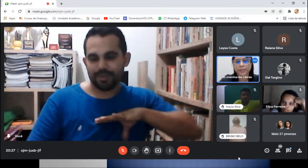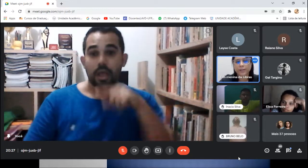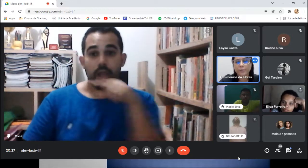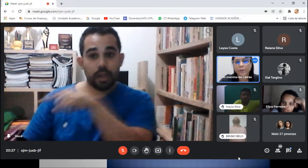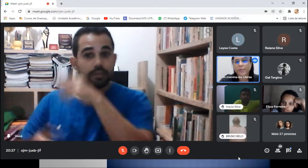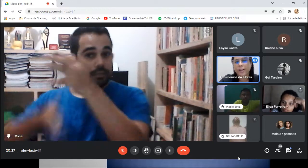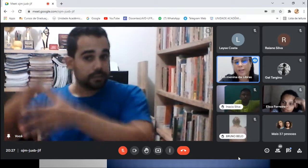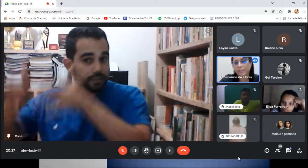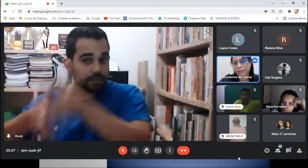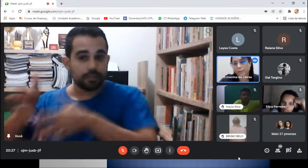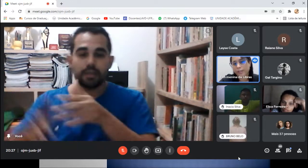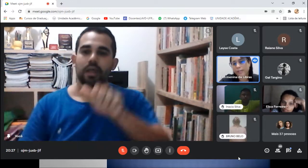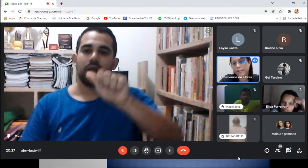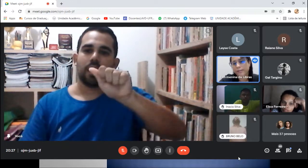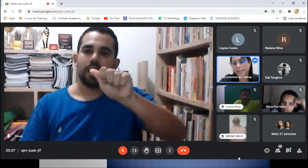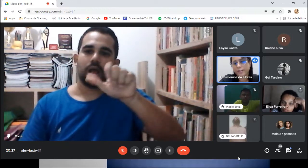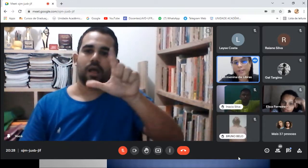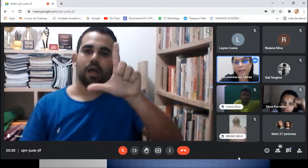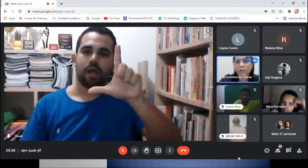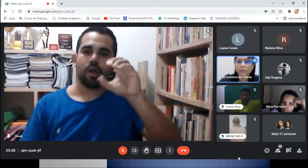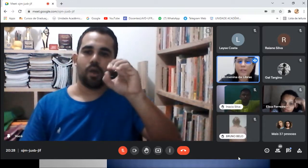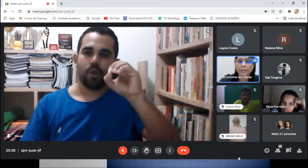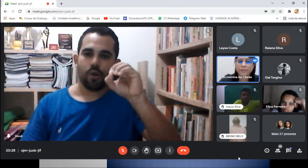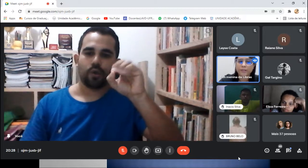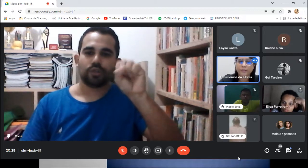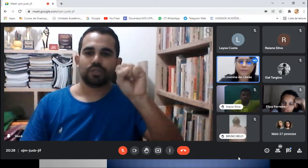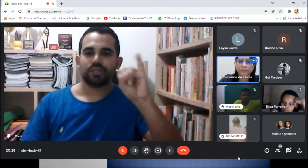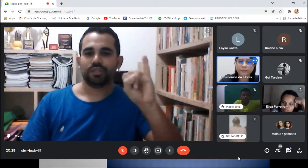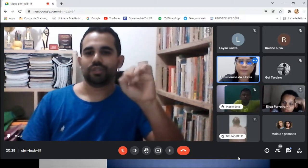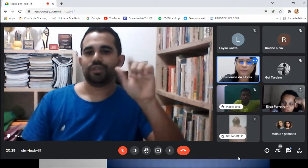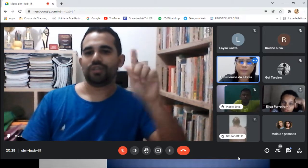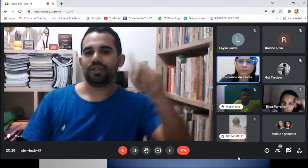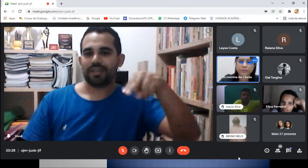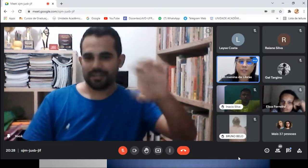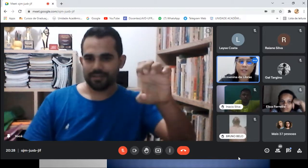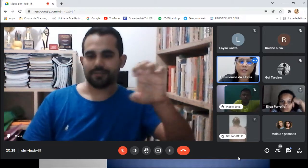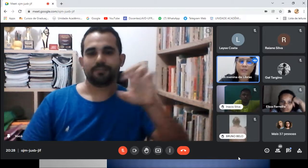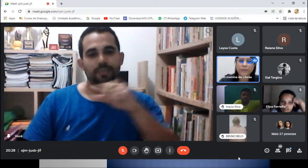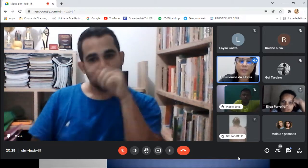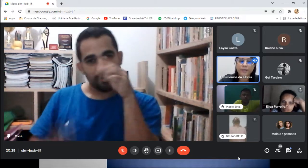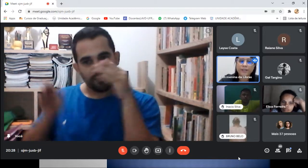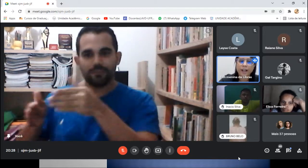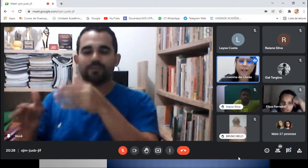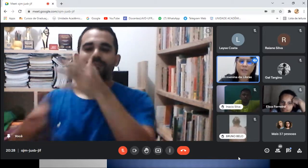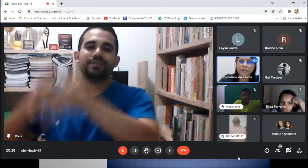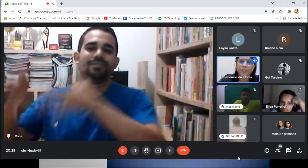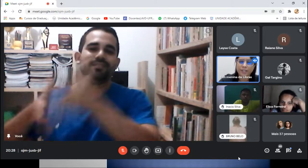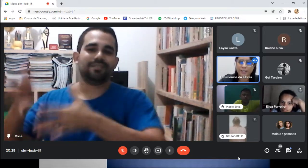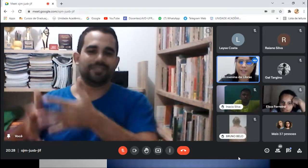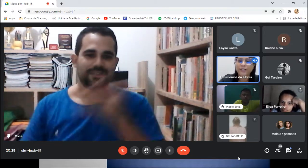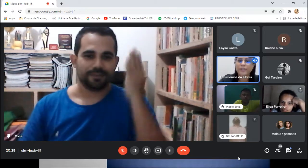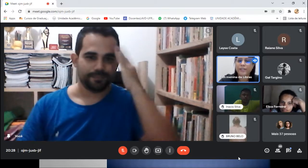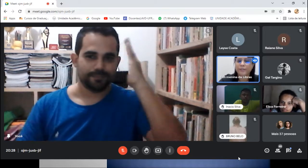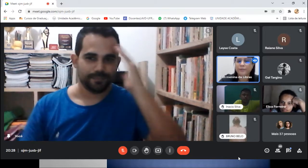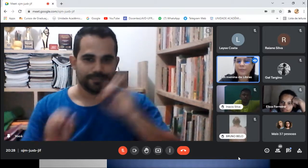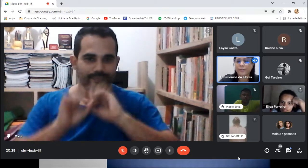Próprio da área do português, se você quiser, ou da Libras. Se for Libras, é halogênios, né? Esse novo termo que a